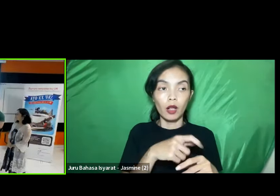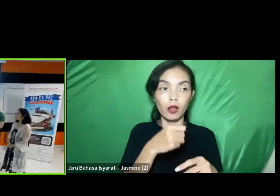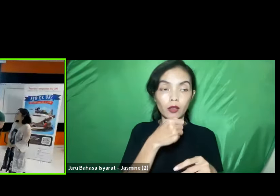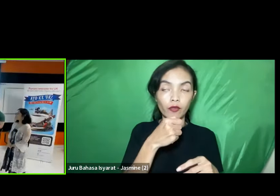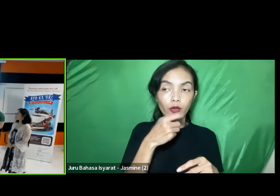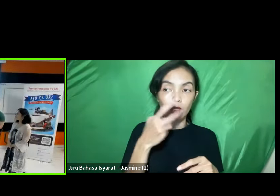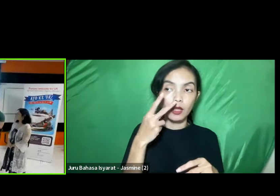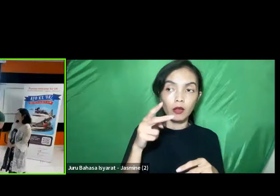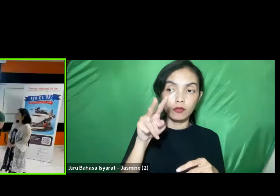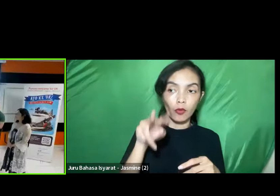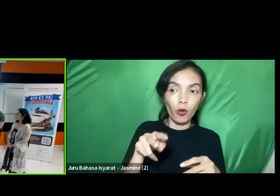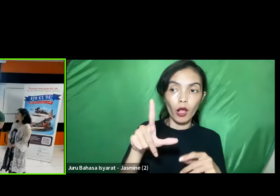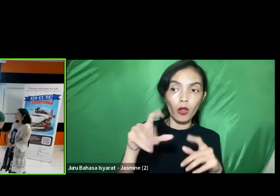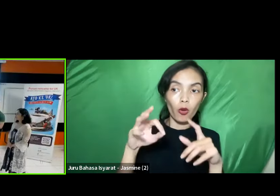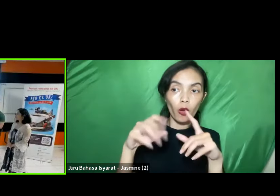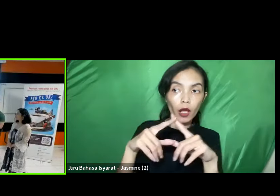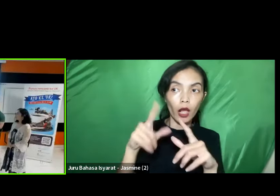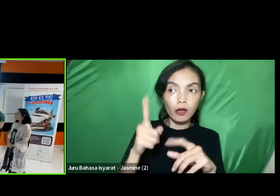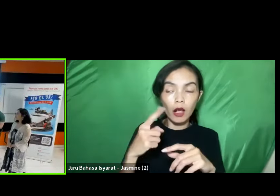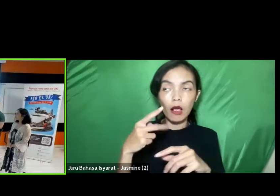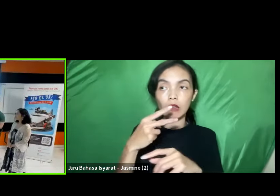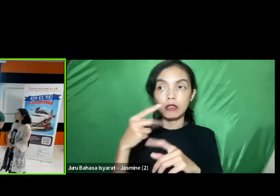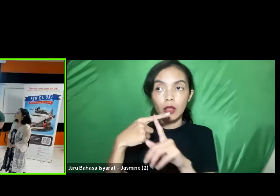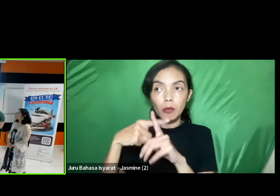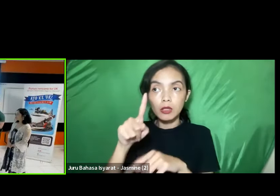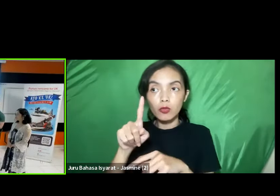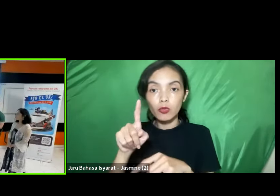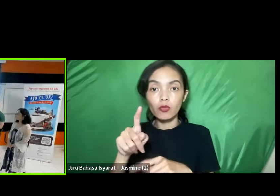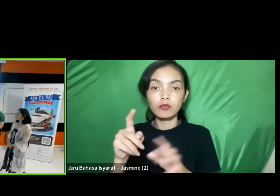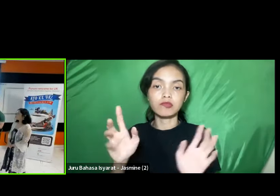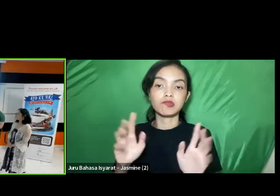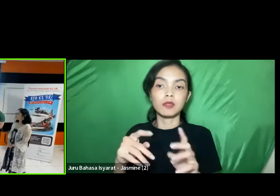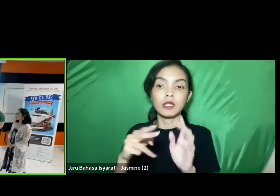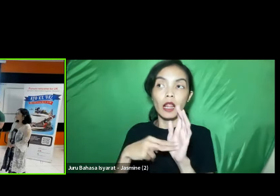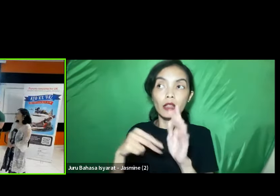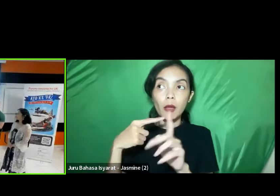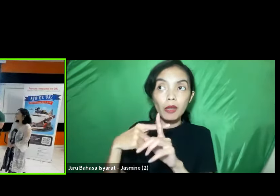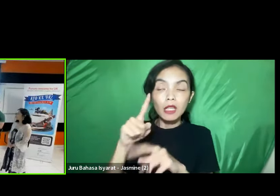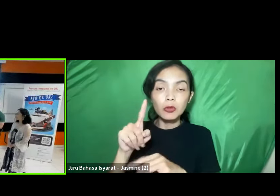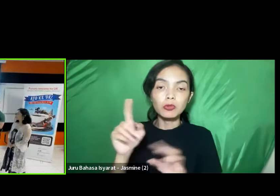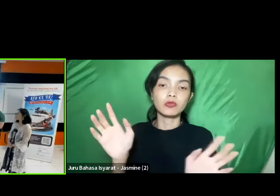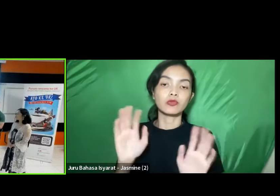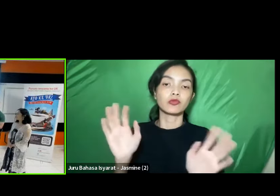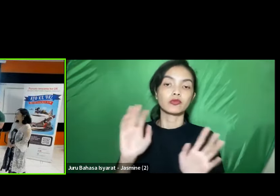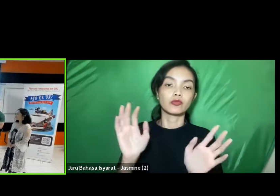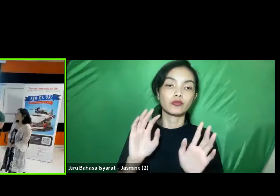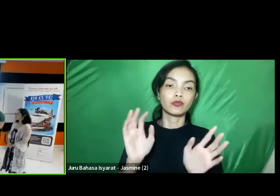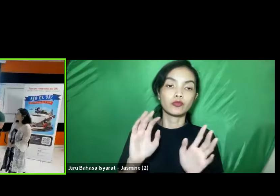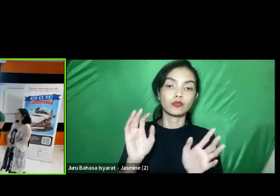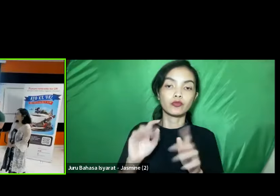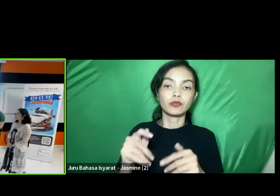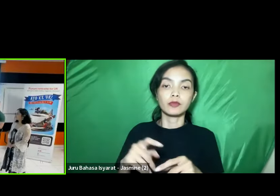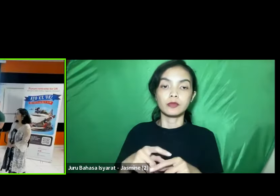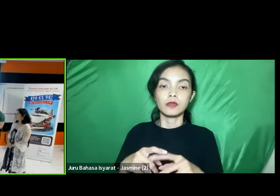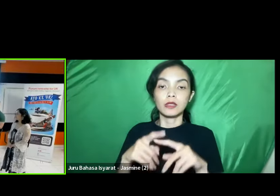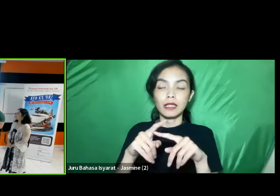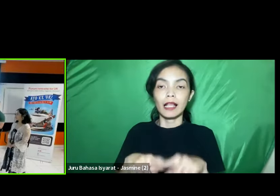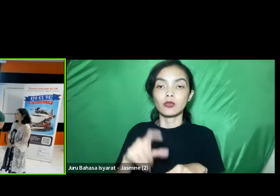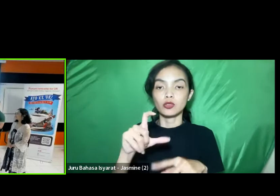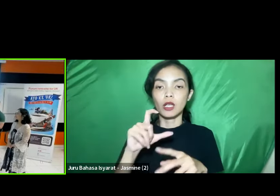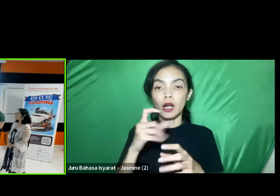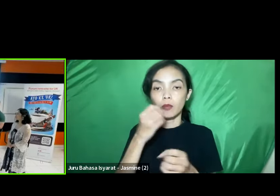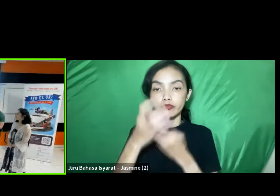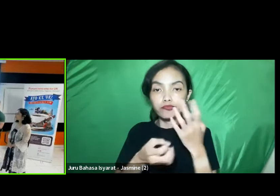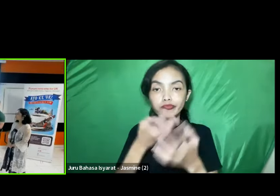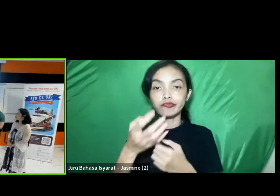oe jadi kayak ada nambah sat poin gitu kayak enggak juga itu tergantung cara kalianackageennya aja sih